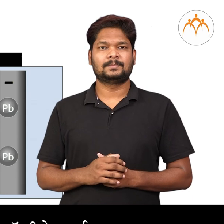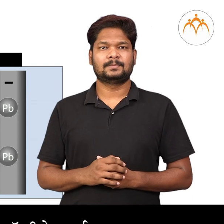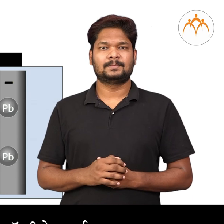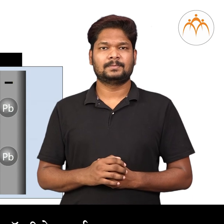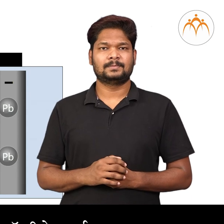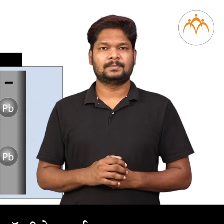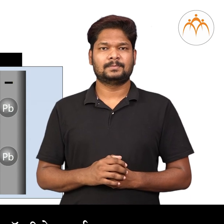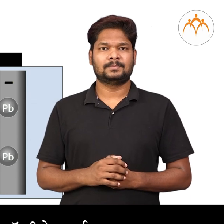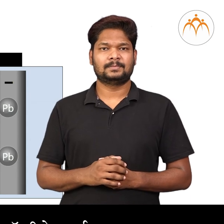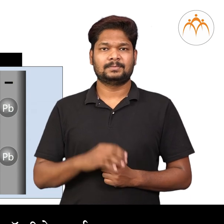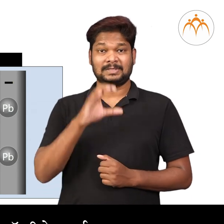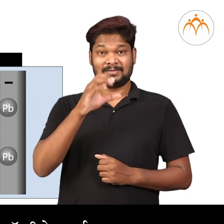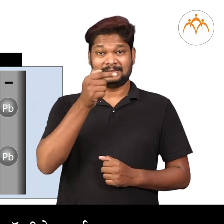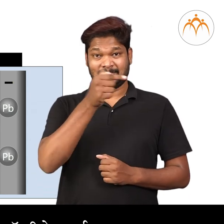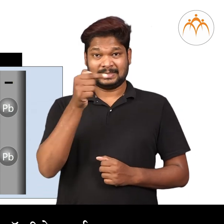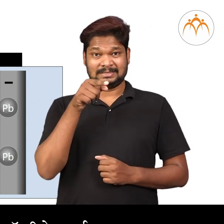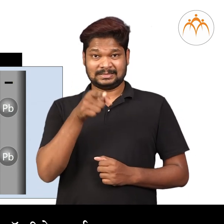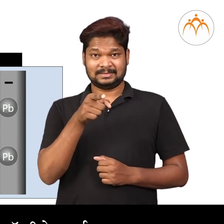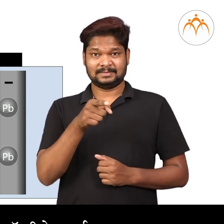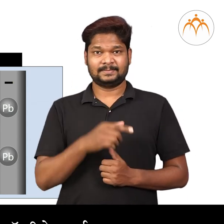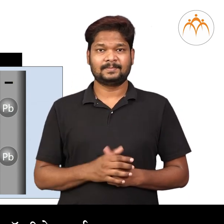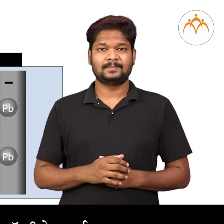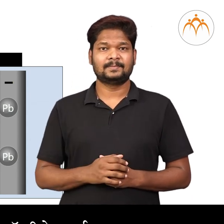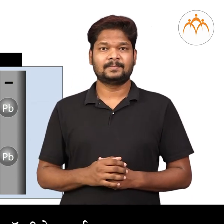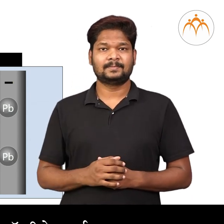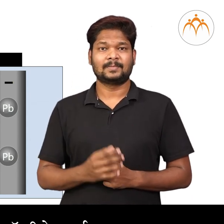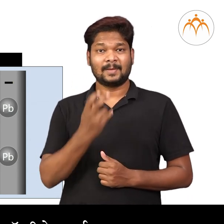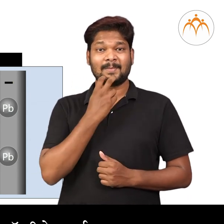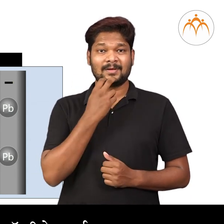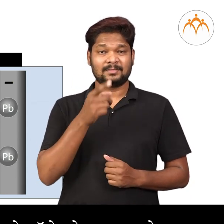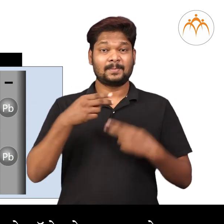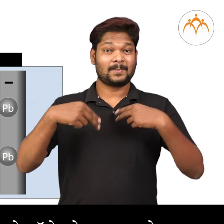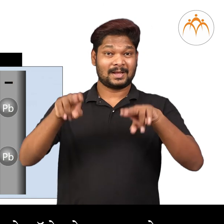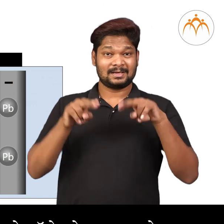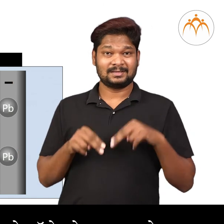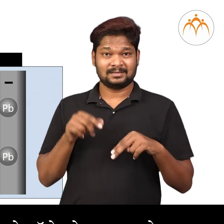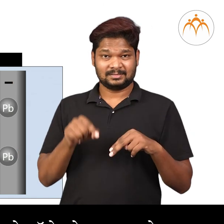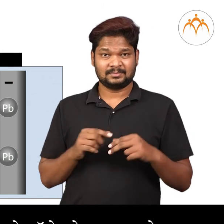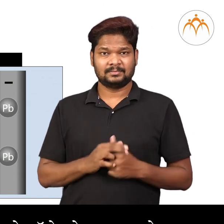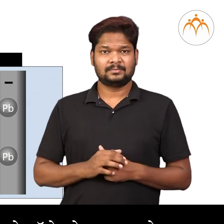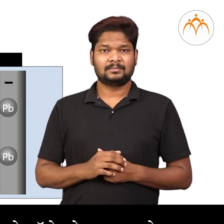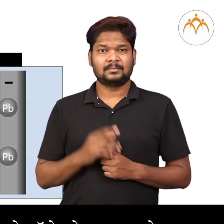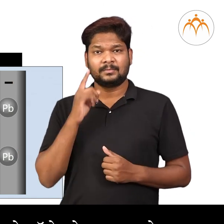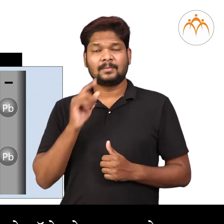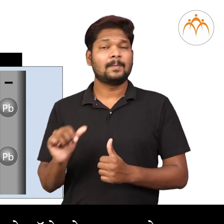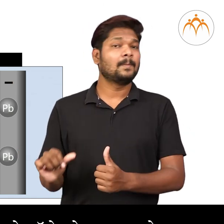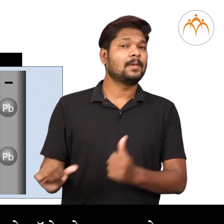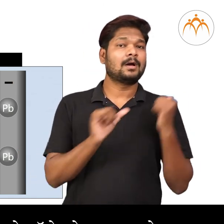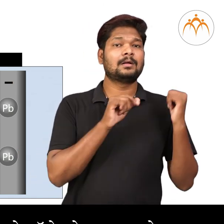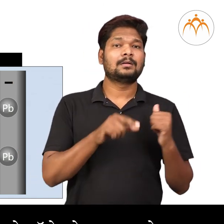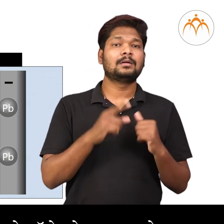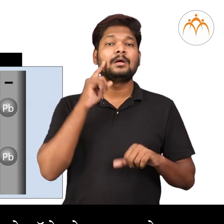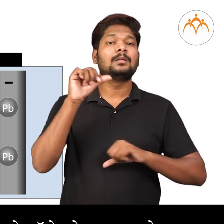कैथल बैटरी पुनर्भरण करता उलट रासायनिक अभिक्रिया